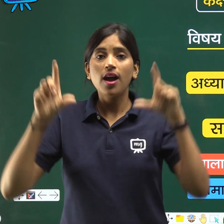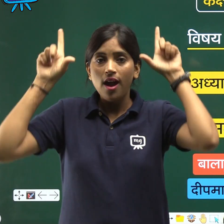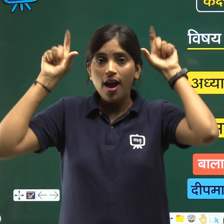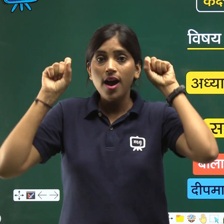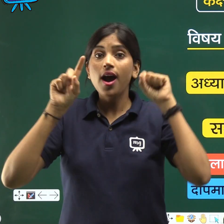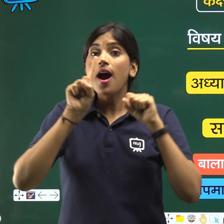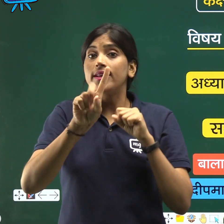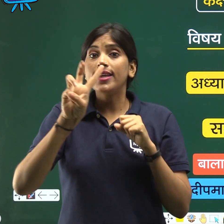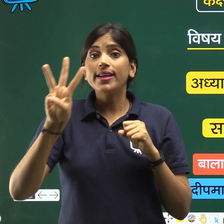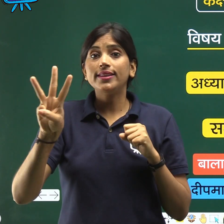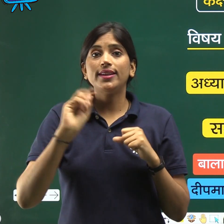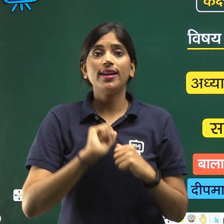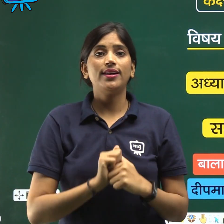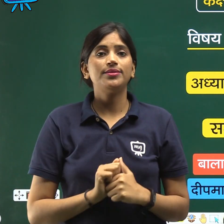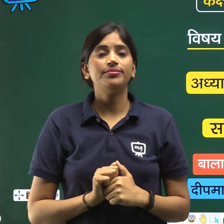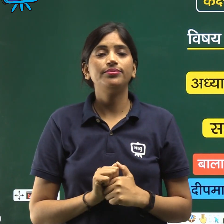अध्याय 13